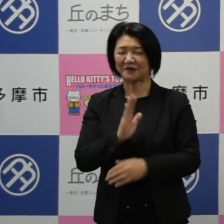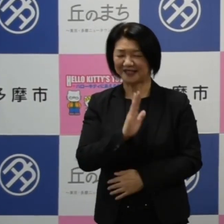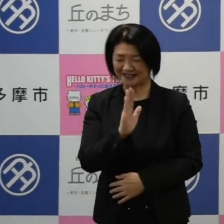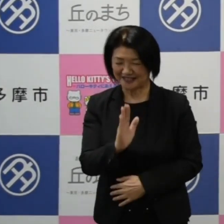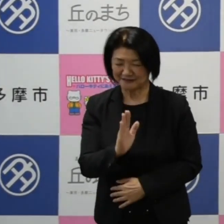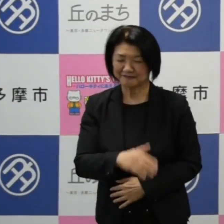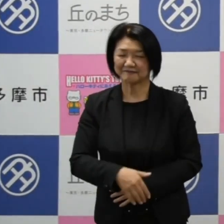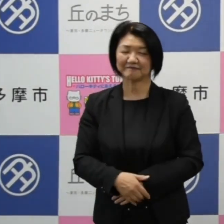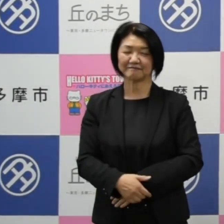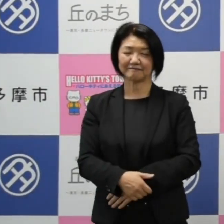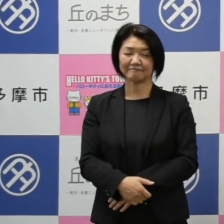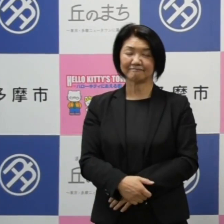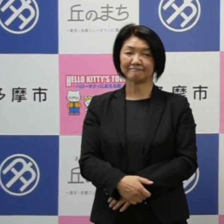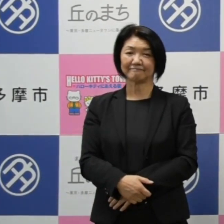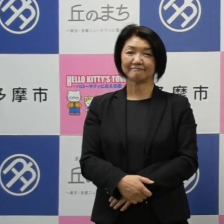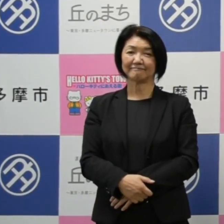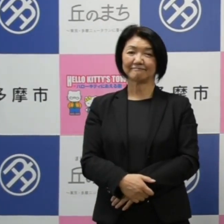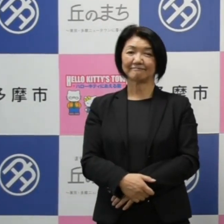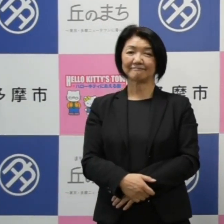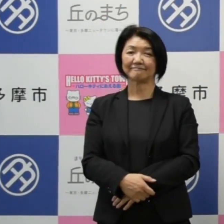ください。